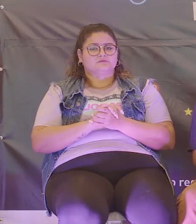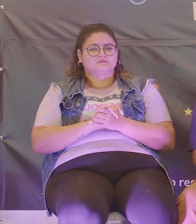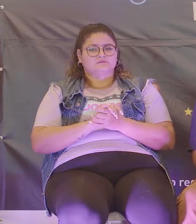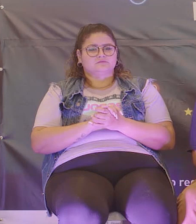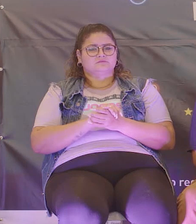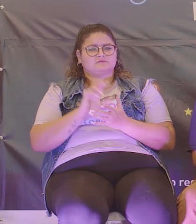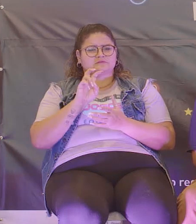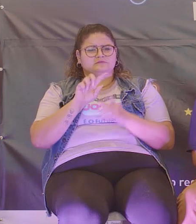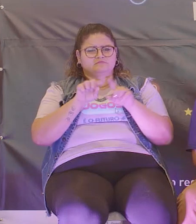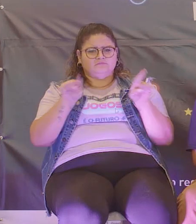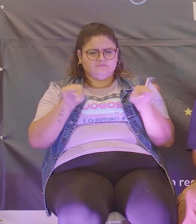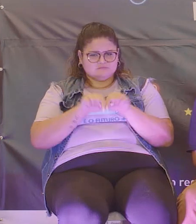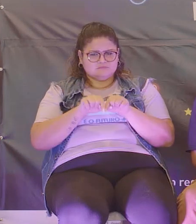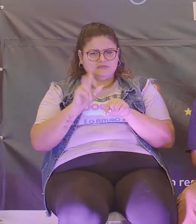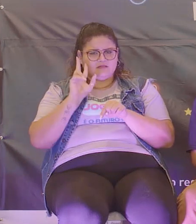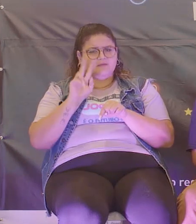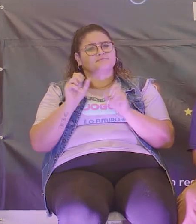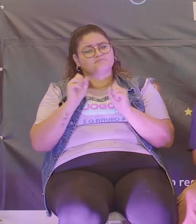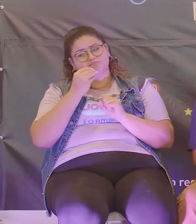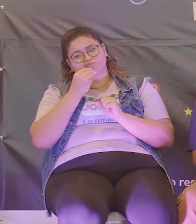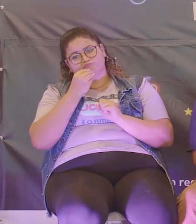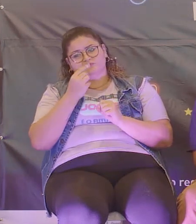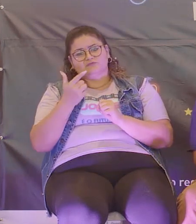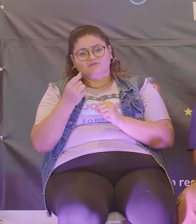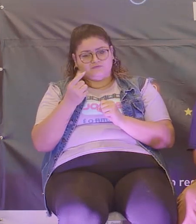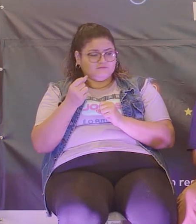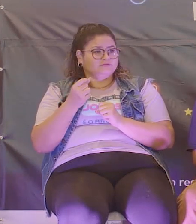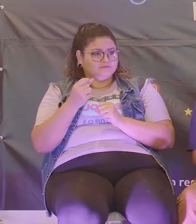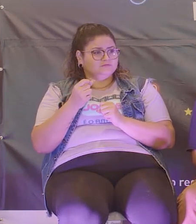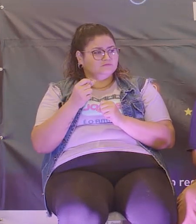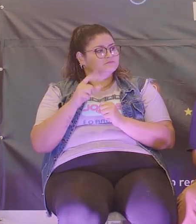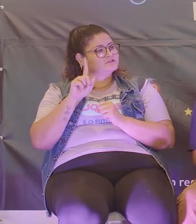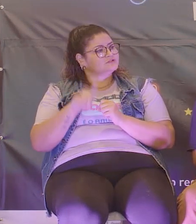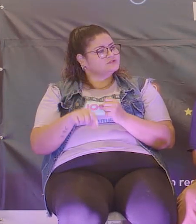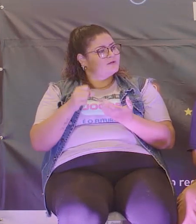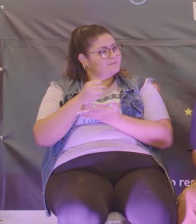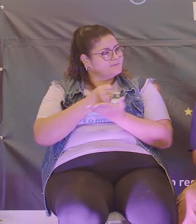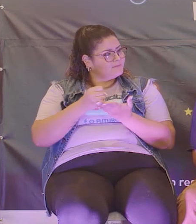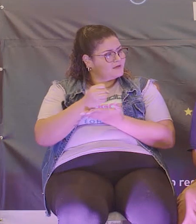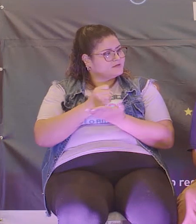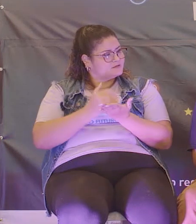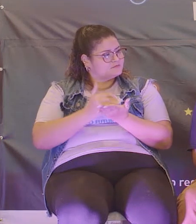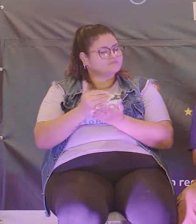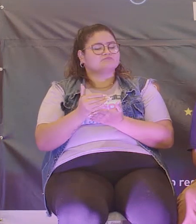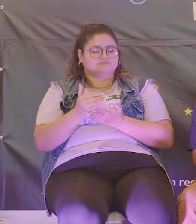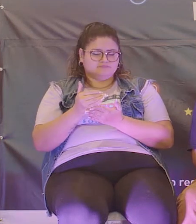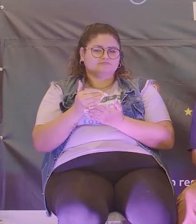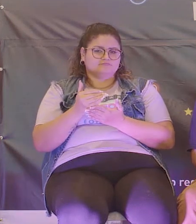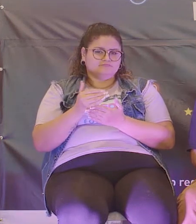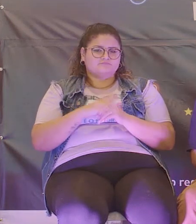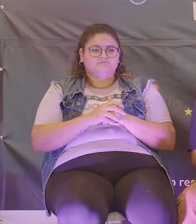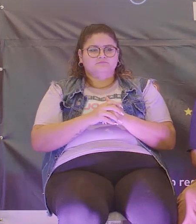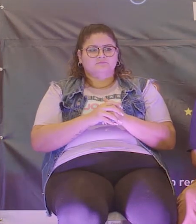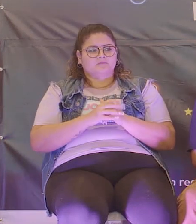dentro competindo, poderiam ser 20, se às vezes na base eles tivessem já introduzido essa parte de lógica de programação,